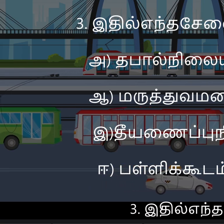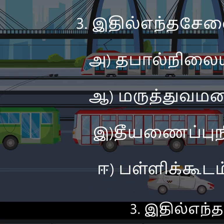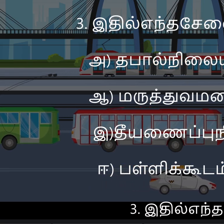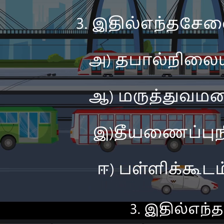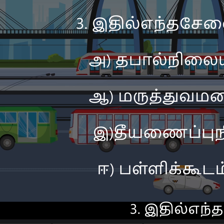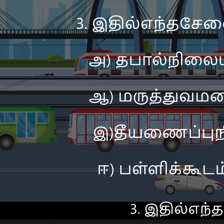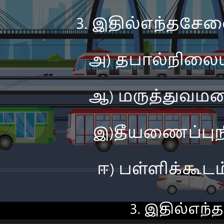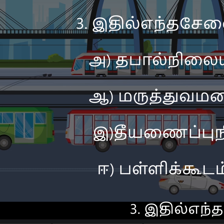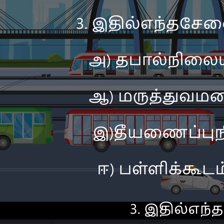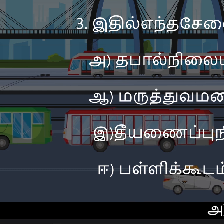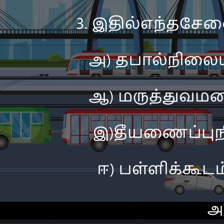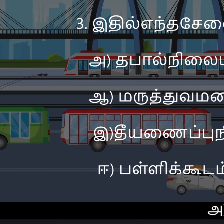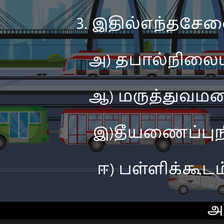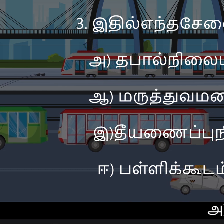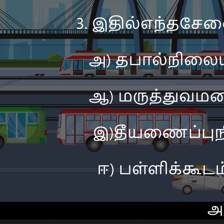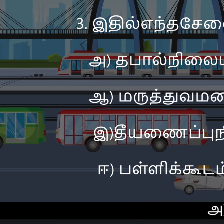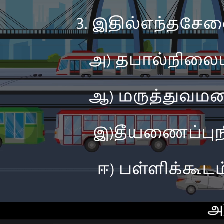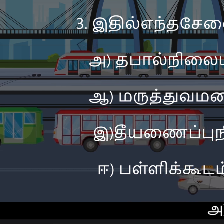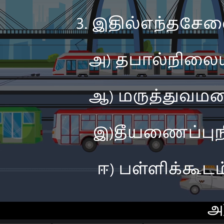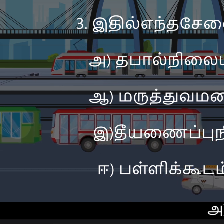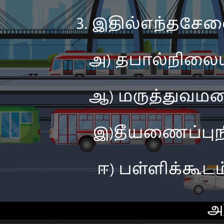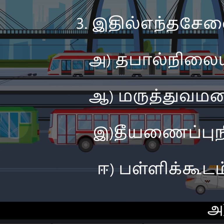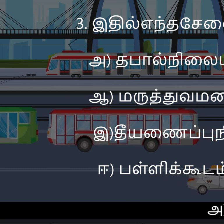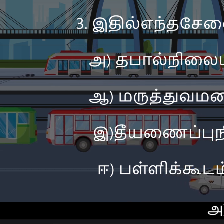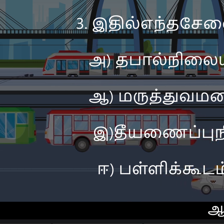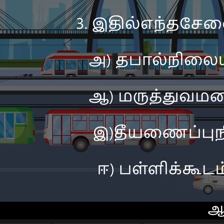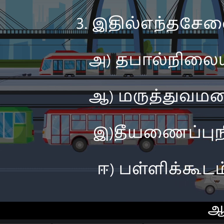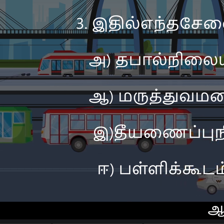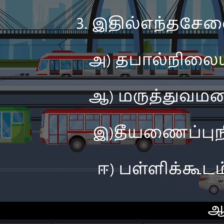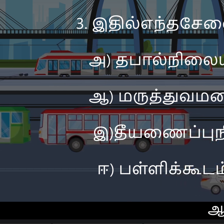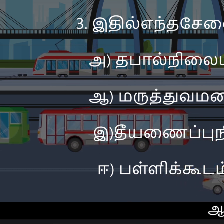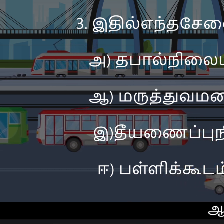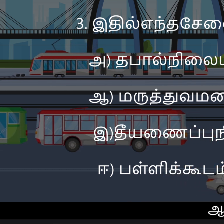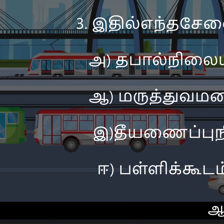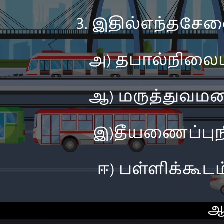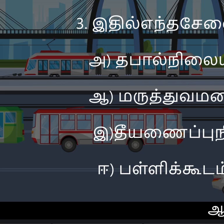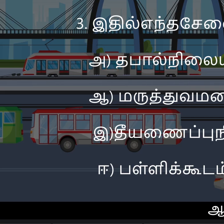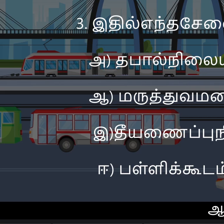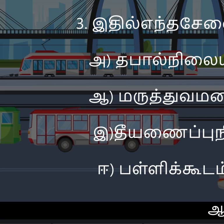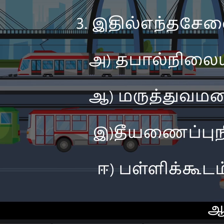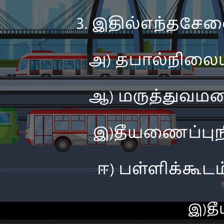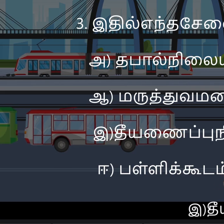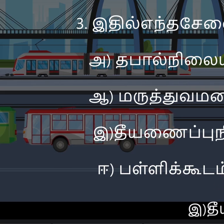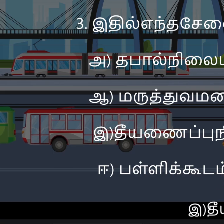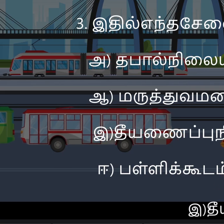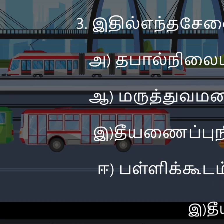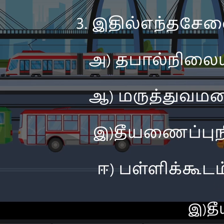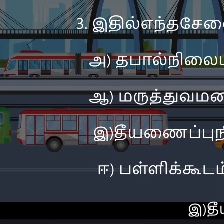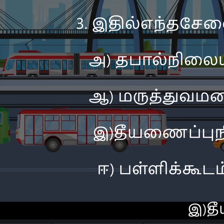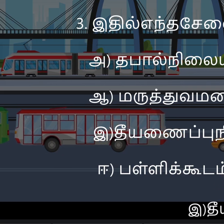ஒரு சுகாதார சேவை? ஆ. தபால் நிலையம். ஆ. மருத்துவமனை.